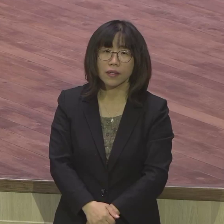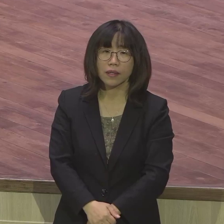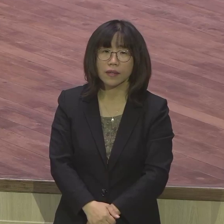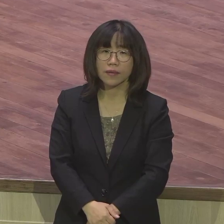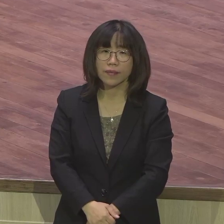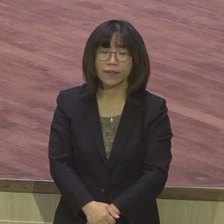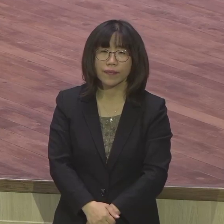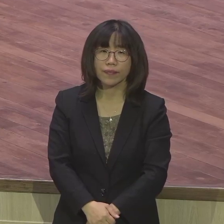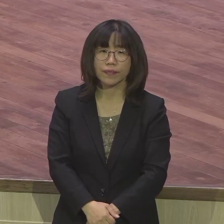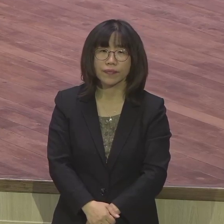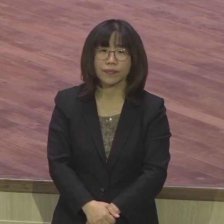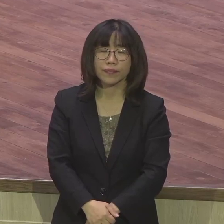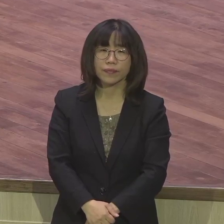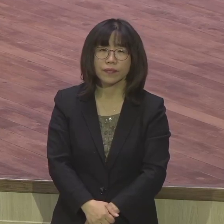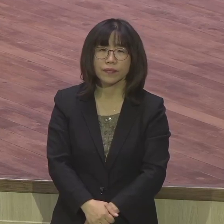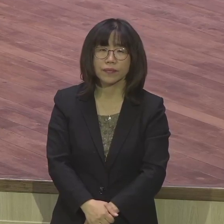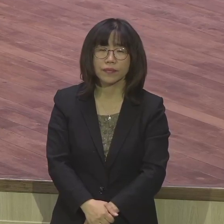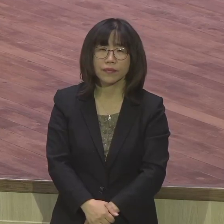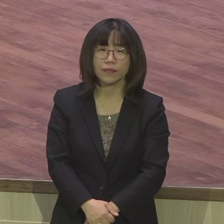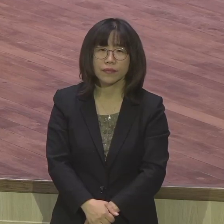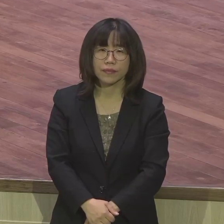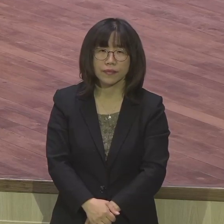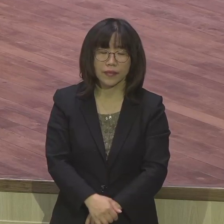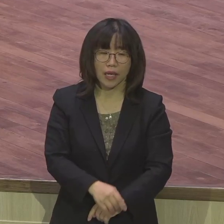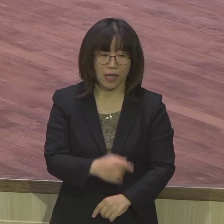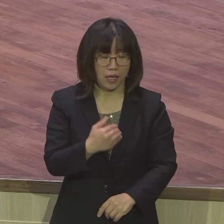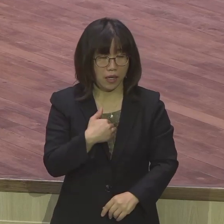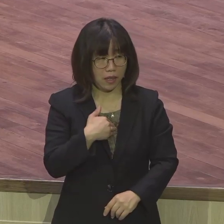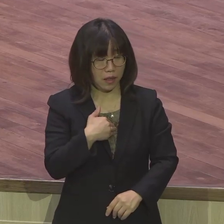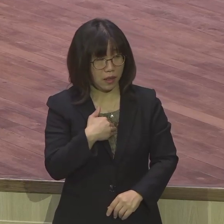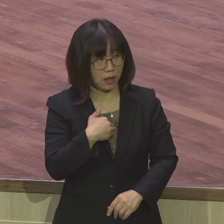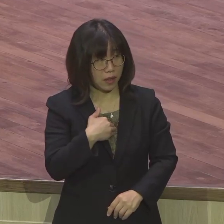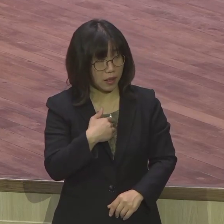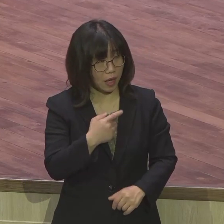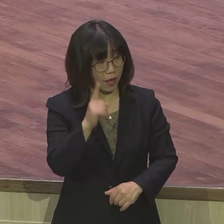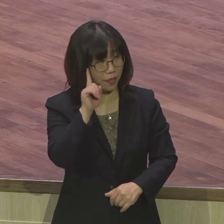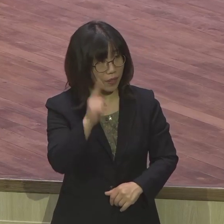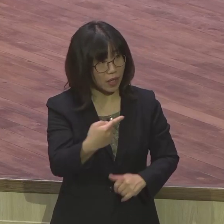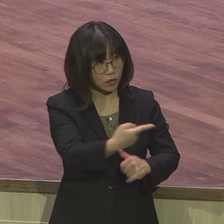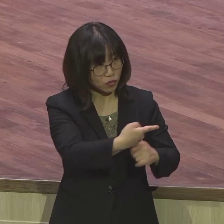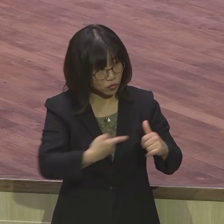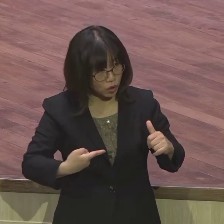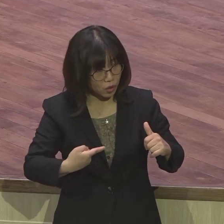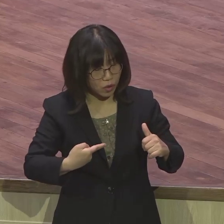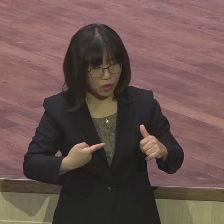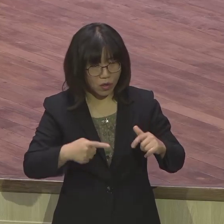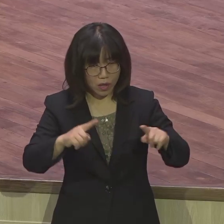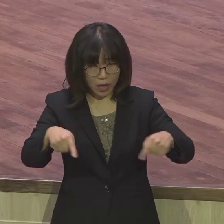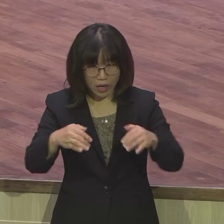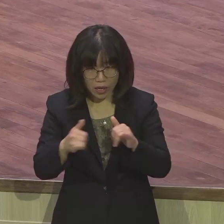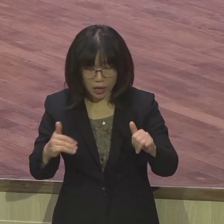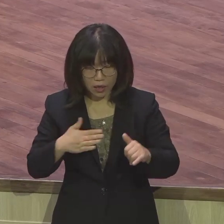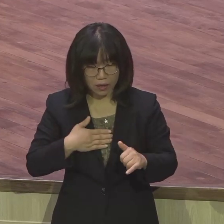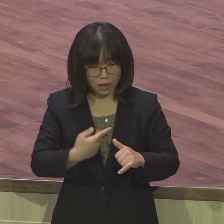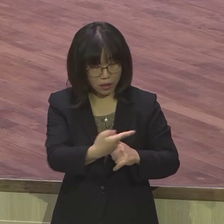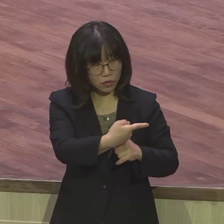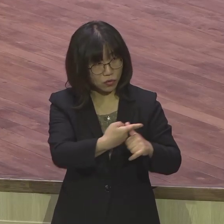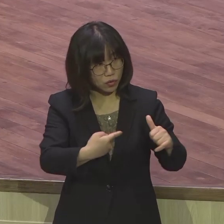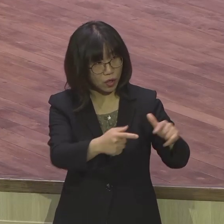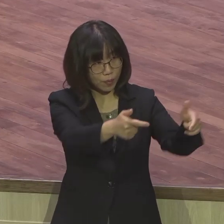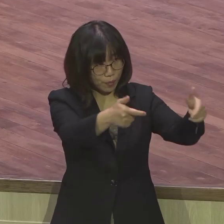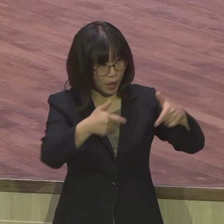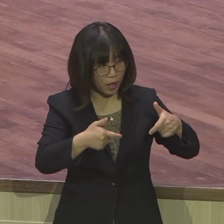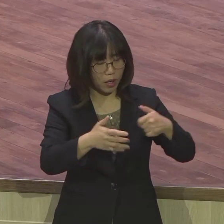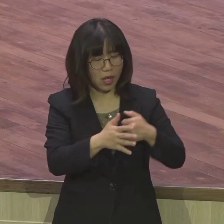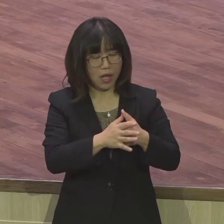여러분, 체포령을 내리고 사형 선고 내리니까 엘리야도 죽음 앞에서는, 다른 사람을 수많은 사람을 죽였는데도 불구하고